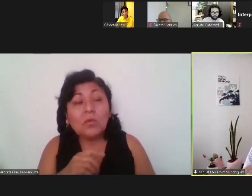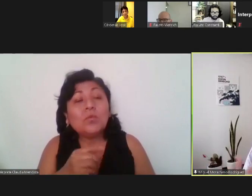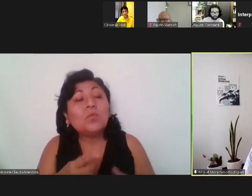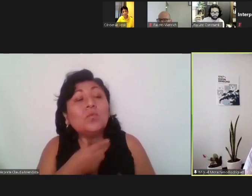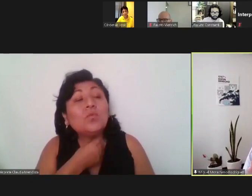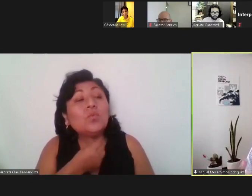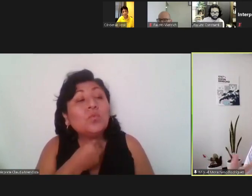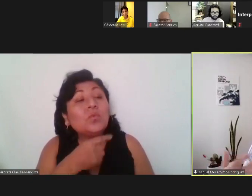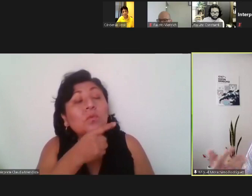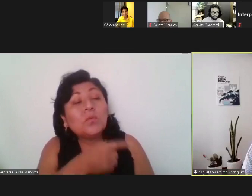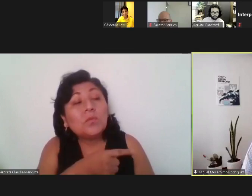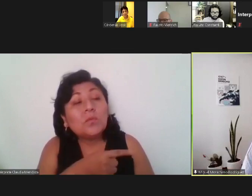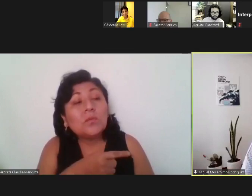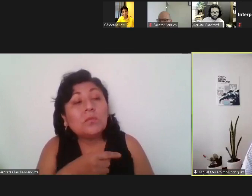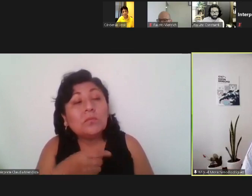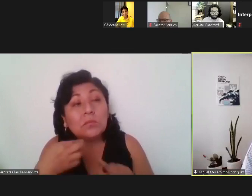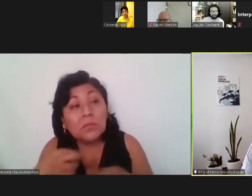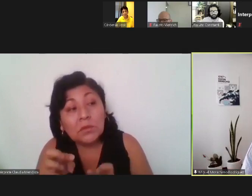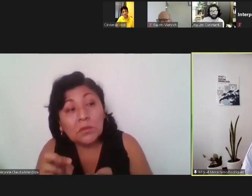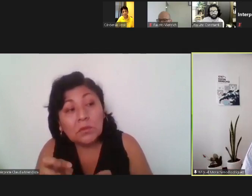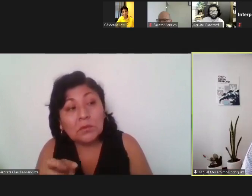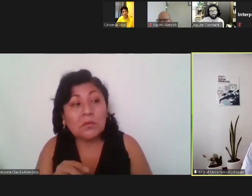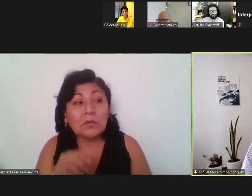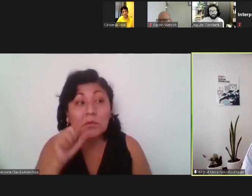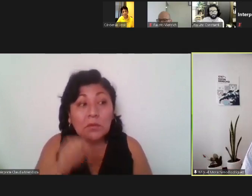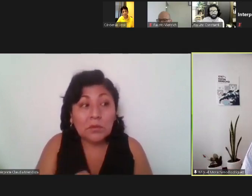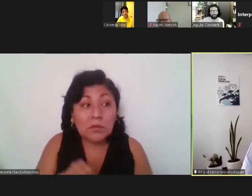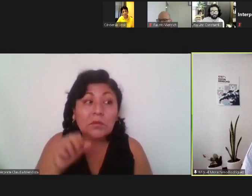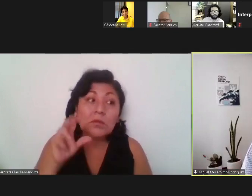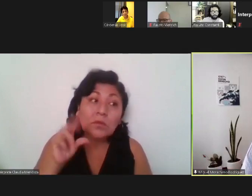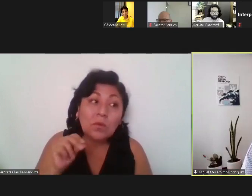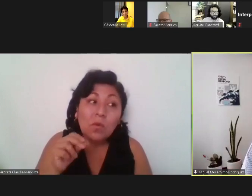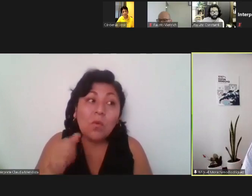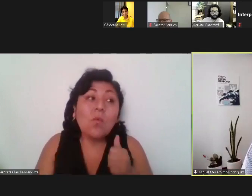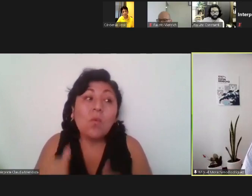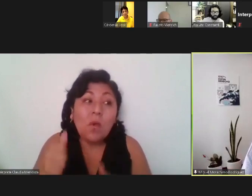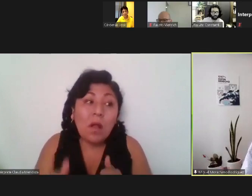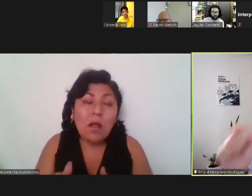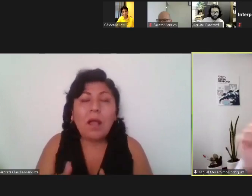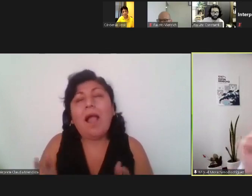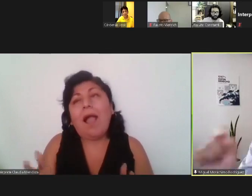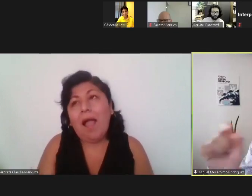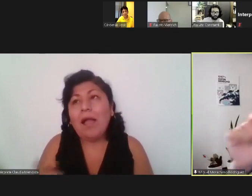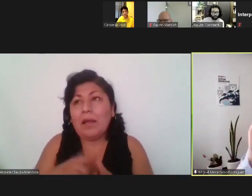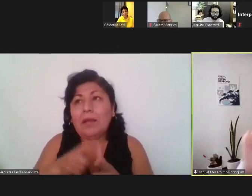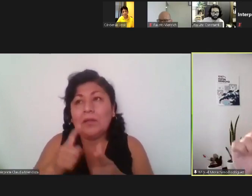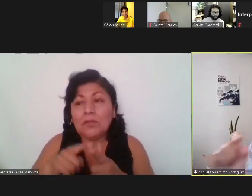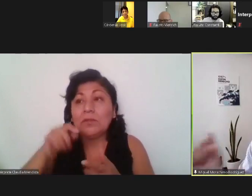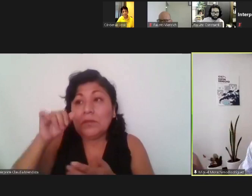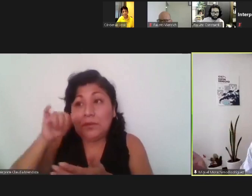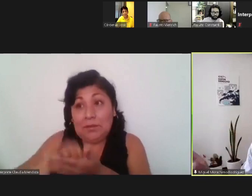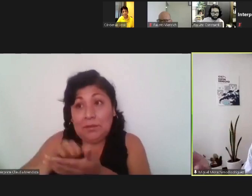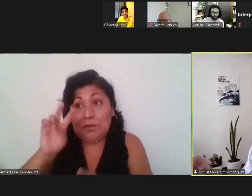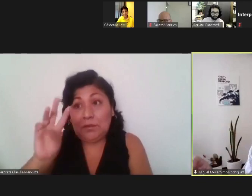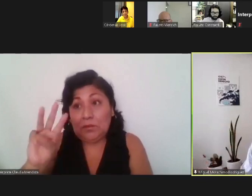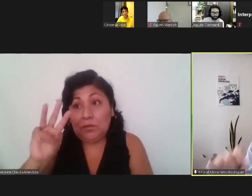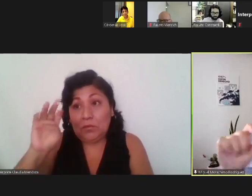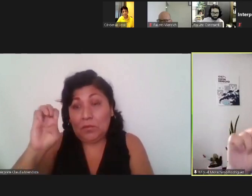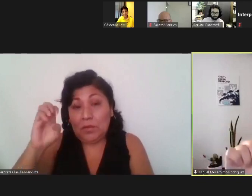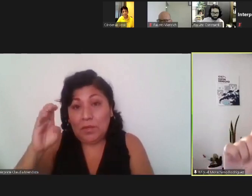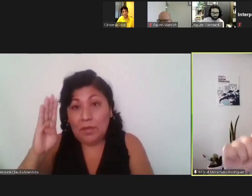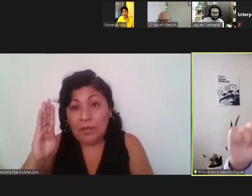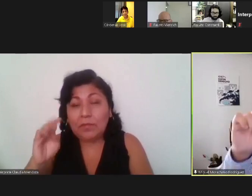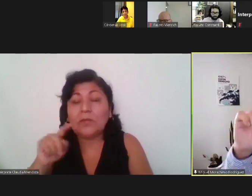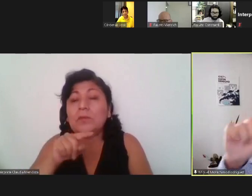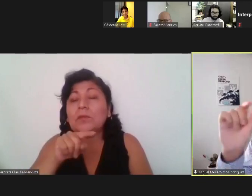se pueda y no se pueda hacer con sus obras. Y en virtud de eso, el sitio les va a decir, esta es la licencia que tú tienes que aplicar. Y